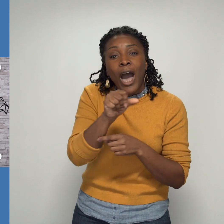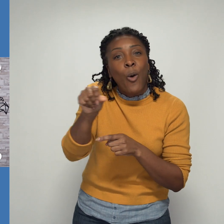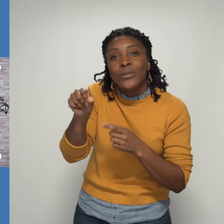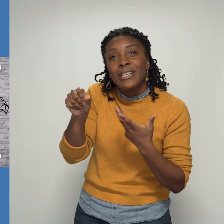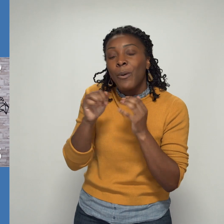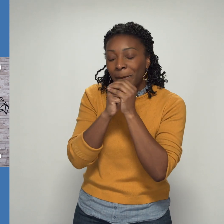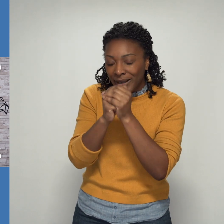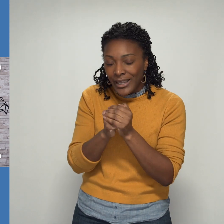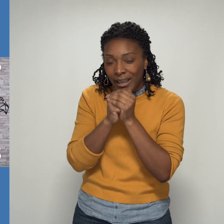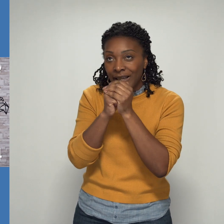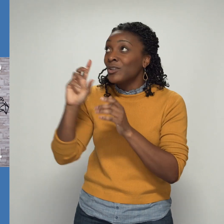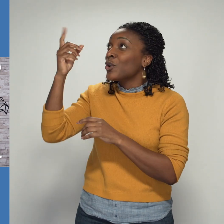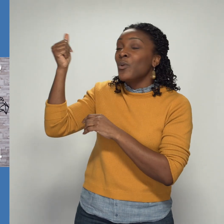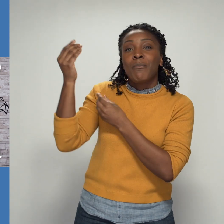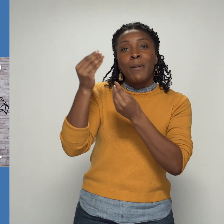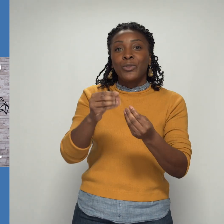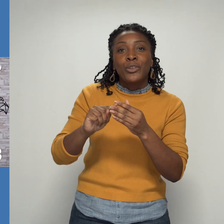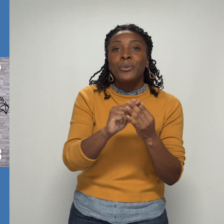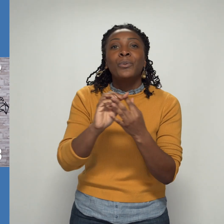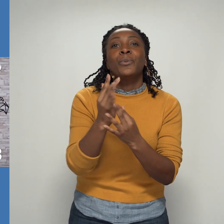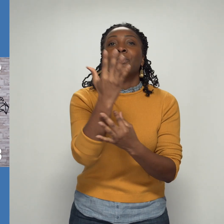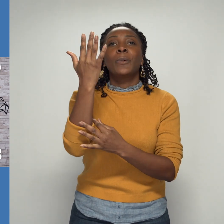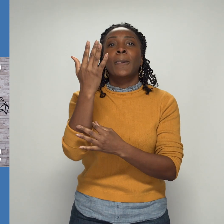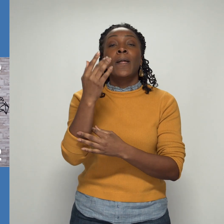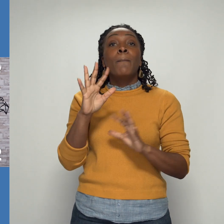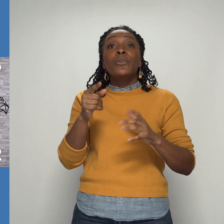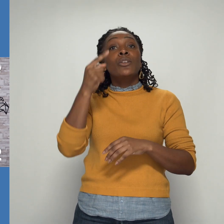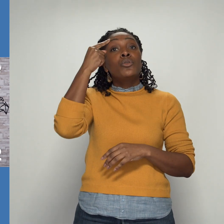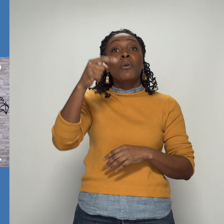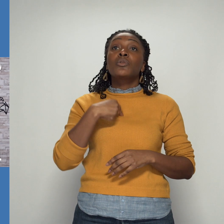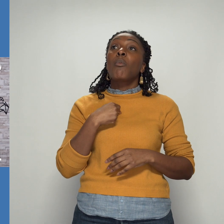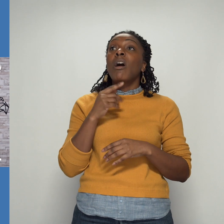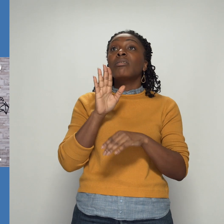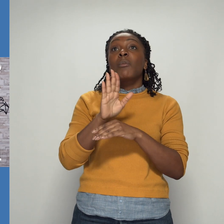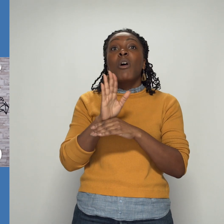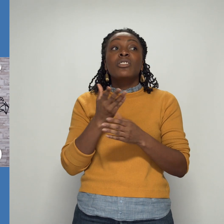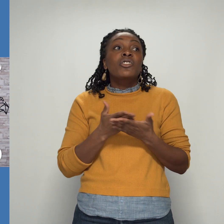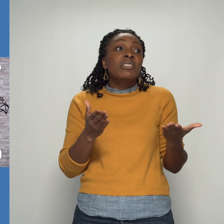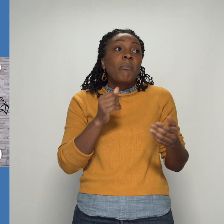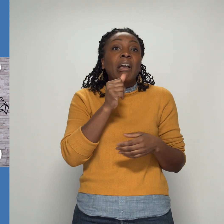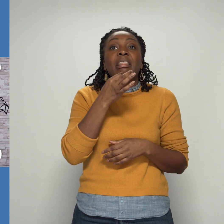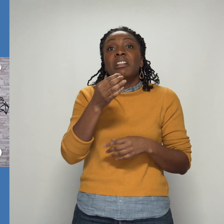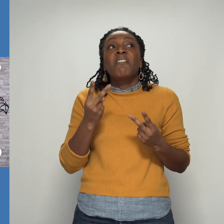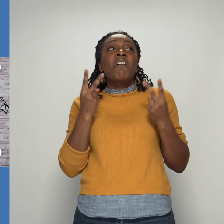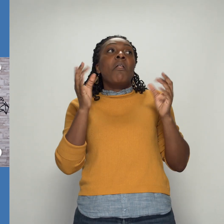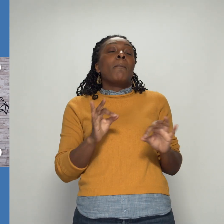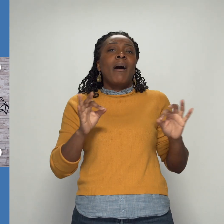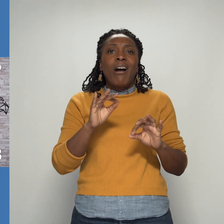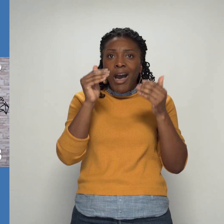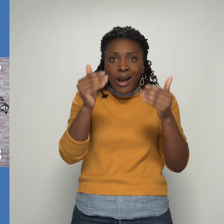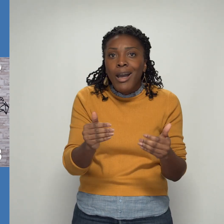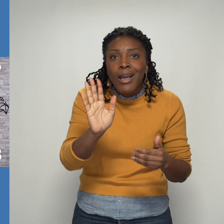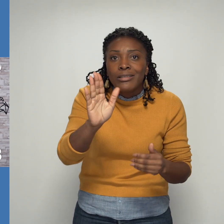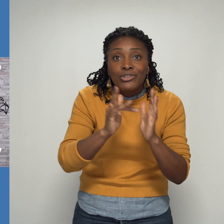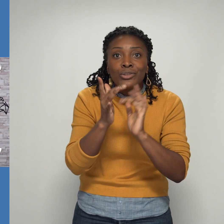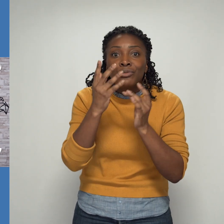croître. Certains pourraient me dire, mais je n'ai rien à raconter, mon témoignage n'a rien de grandiose. Ne sous-estimez pas votre témoignage, car le